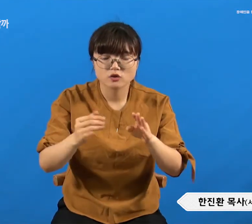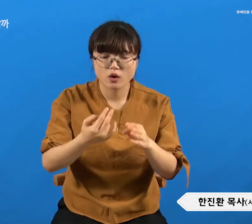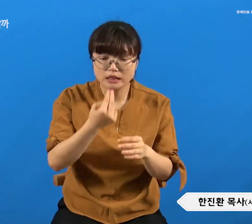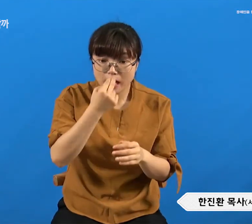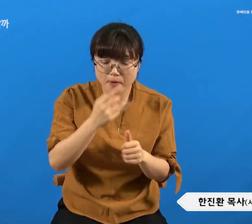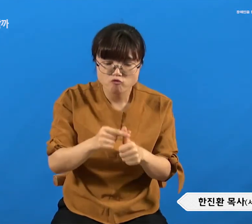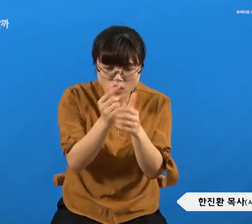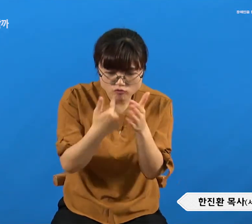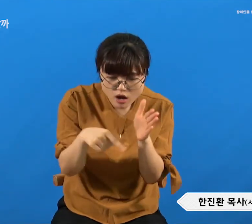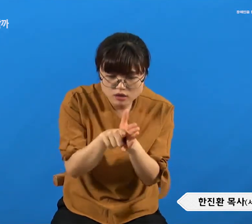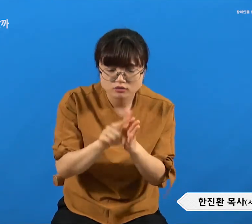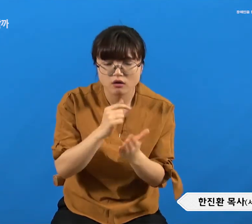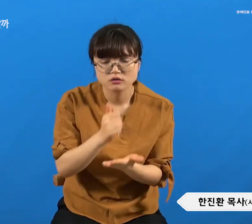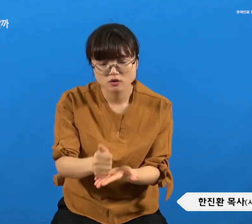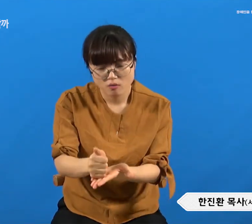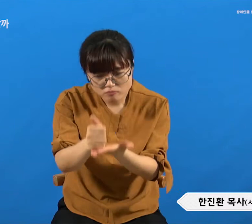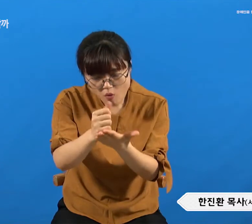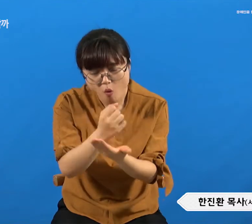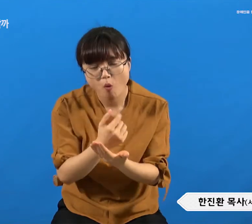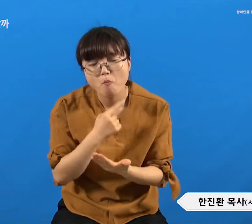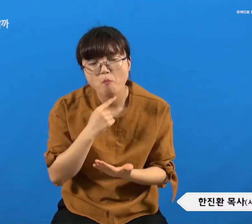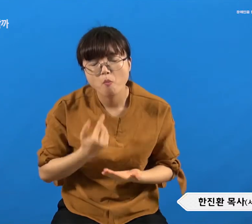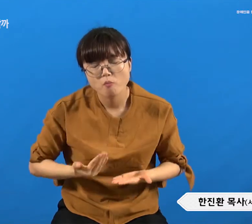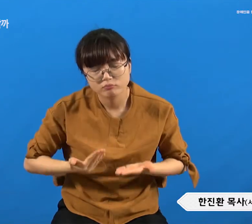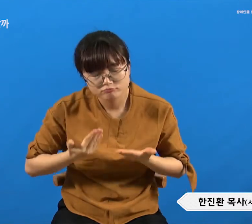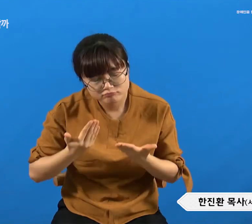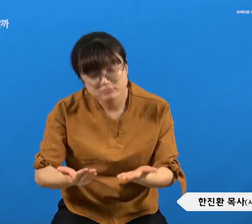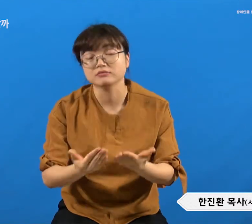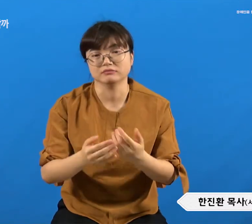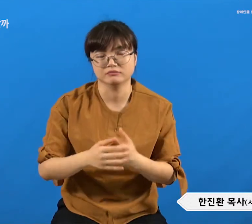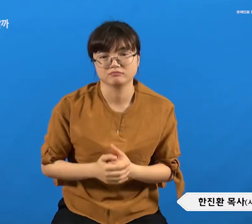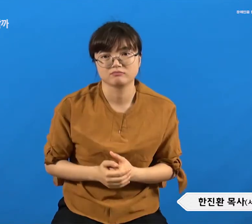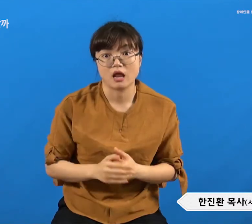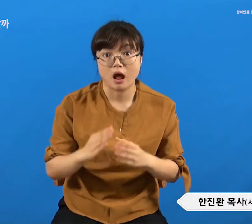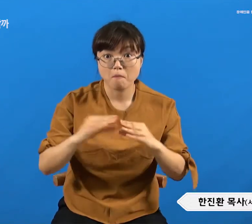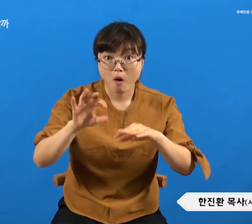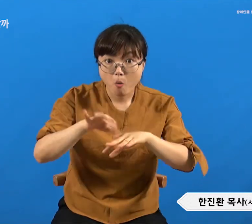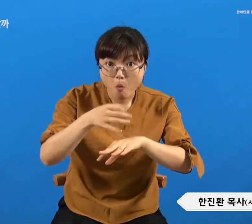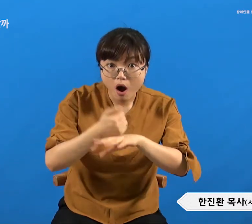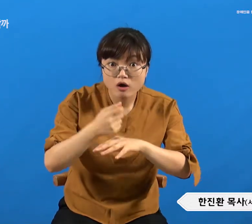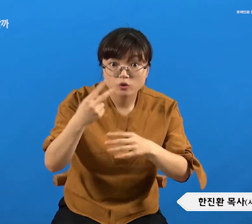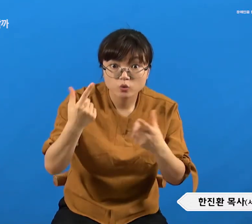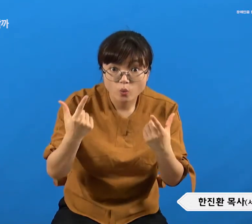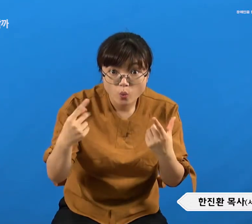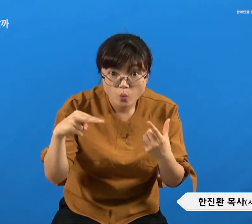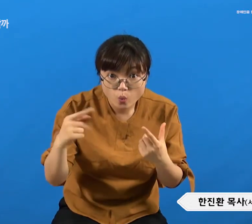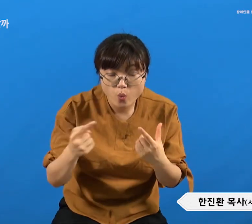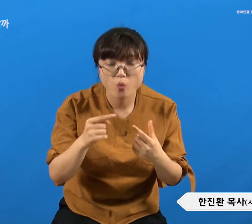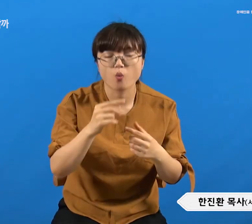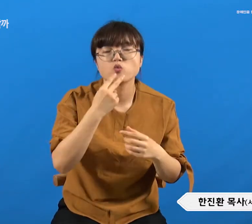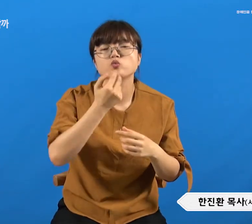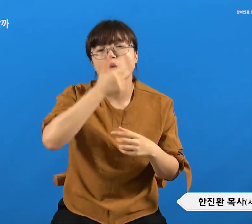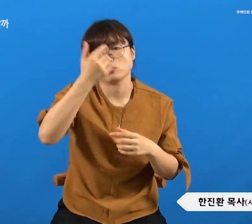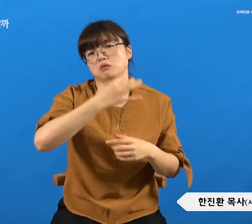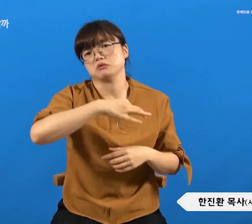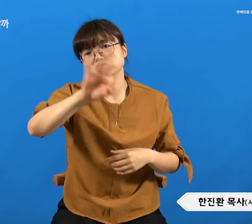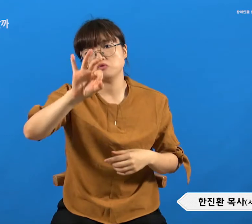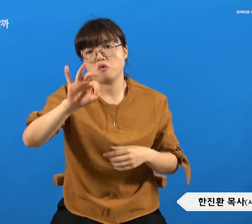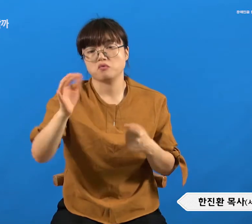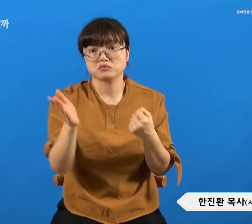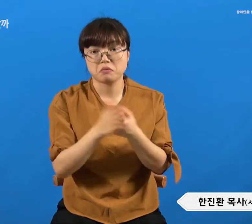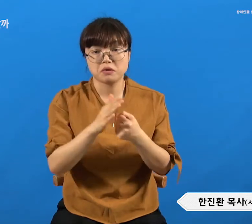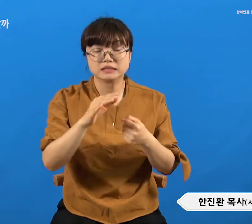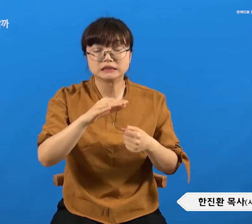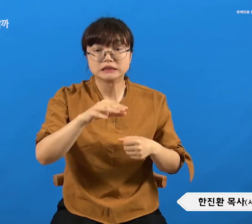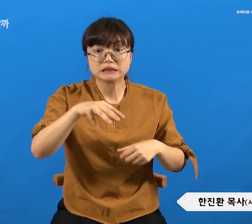위해서 섬기고 봉사하는 자리였습니다. 바로마저 요셉의 그런 삶을 인정하고